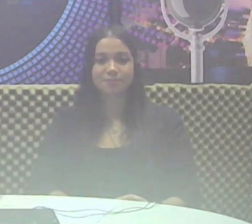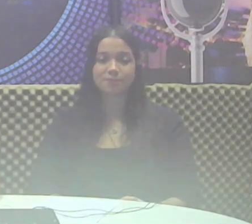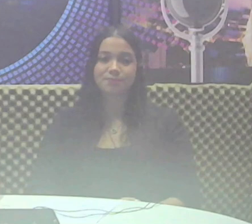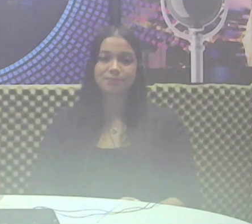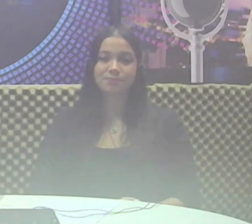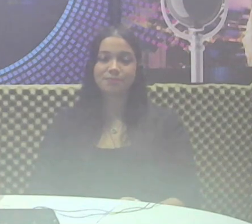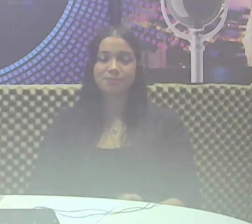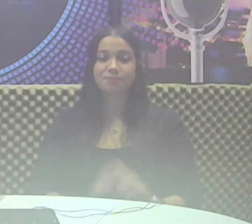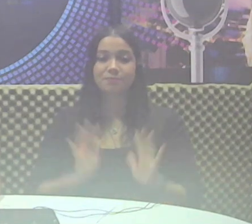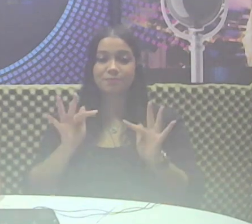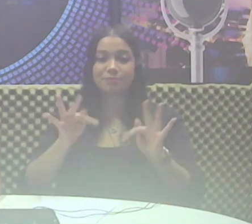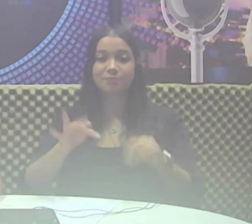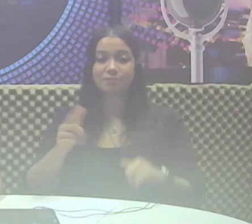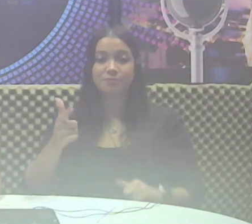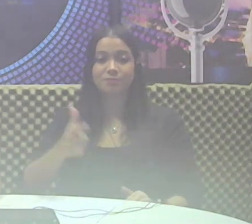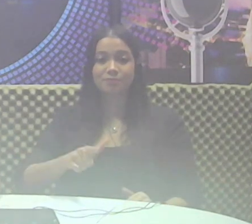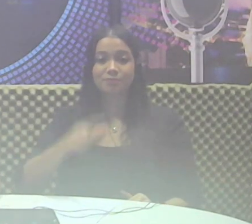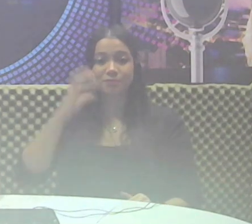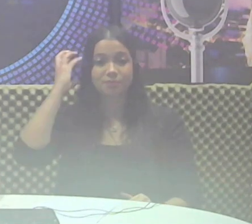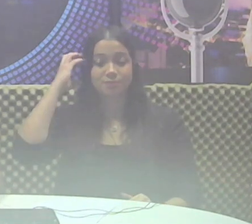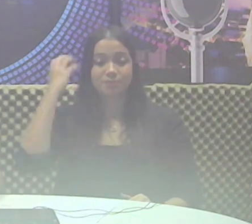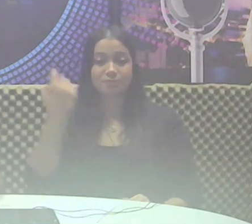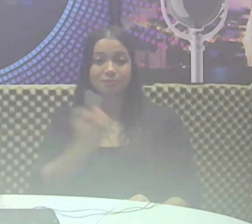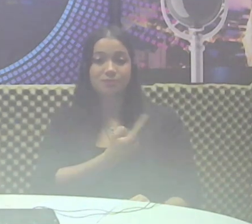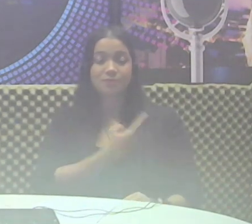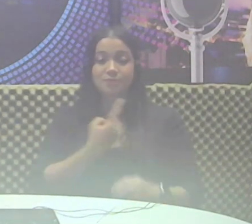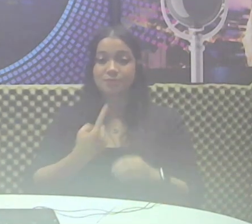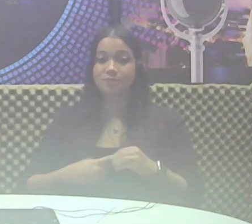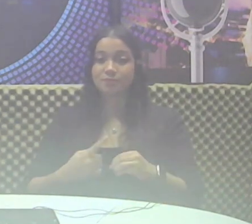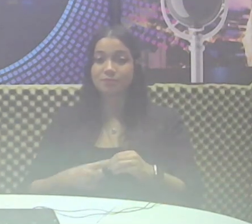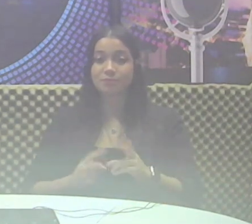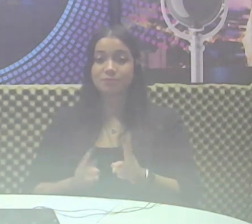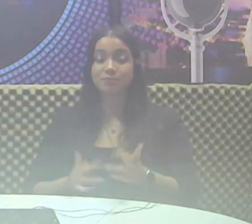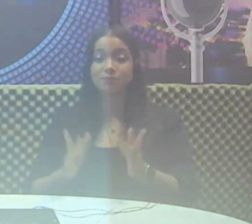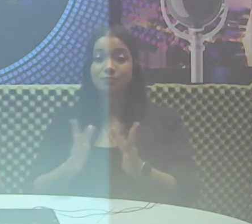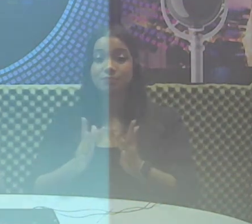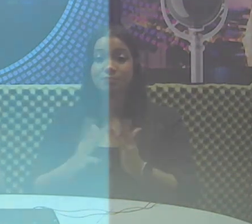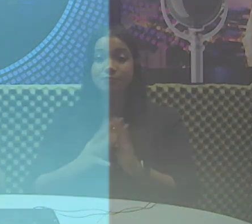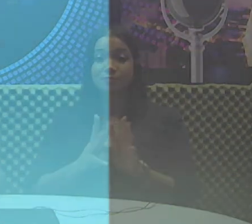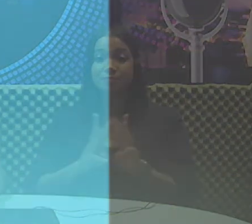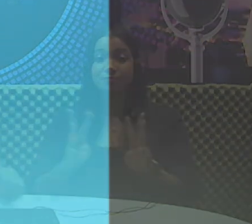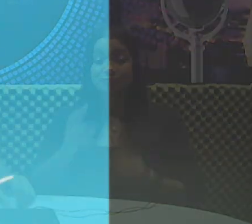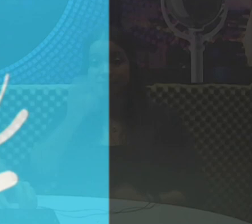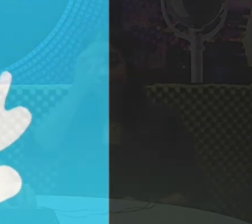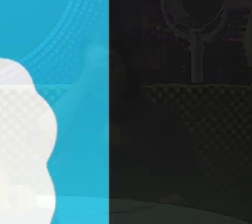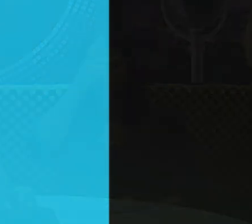próxima. Fica por aqui mais uma edição do programa da Rádio Nossa Cidade.